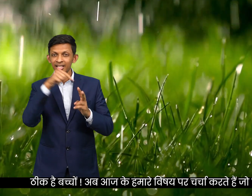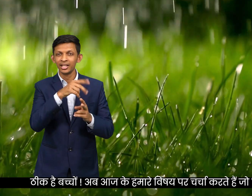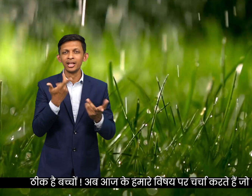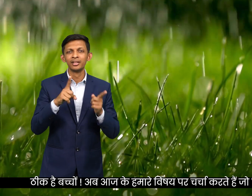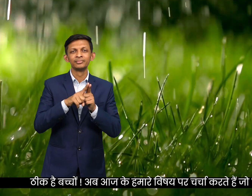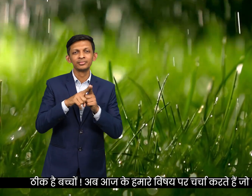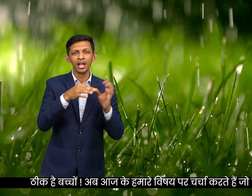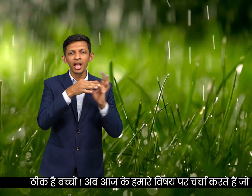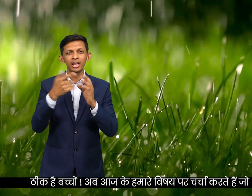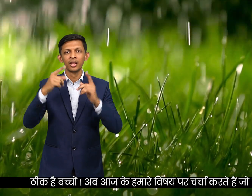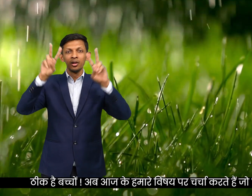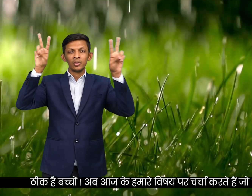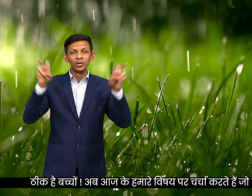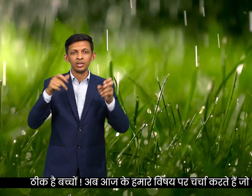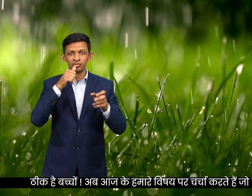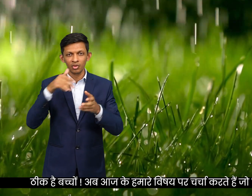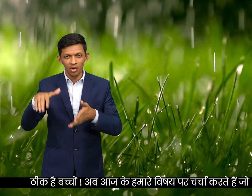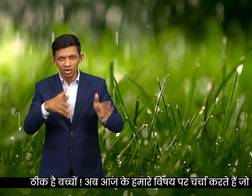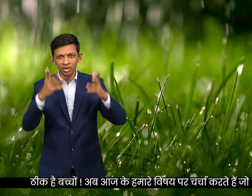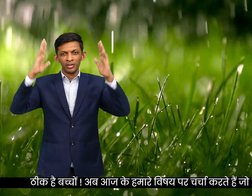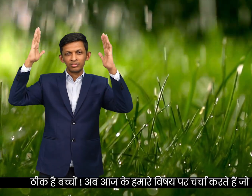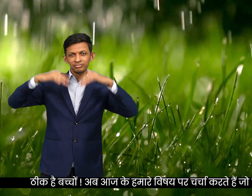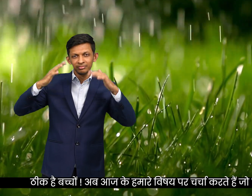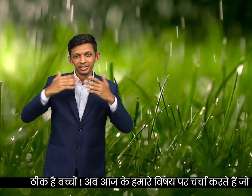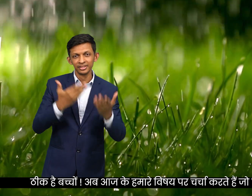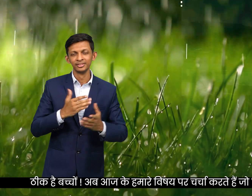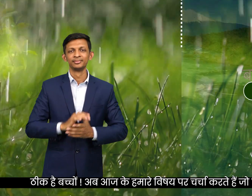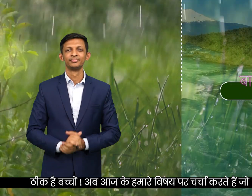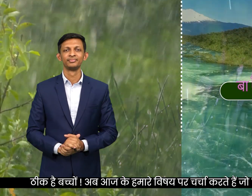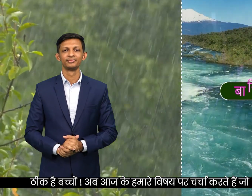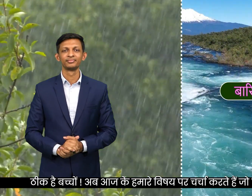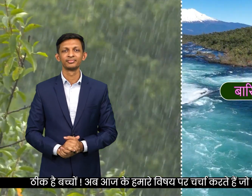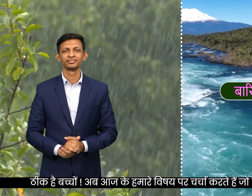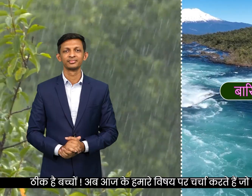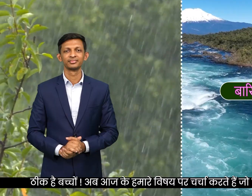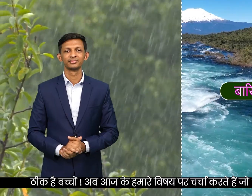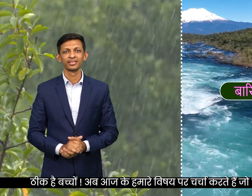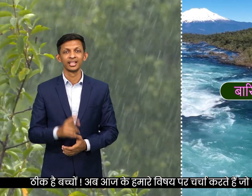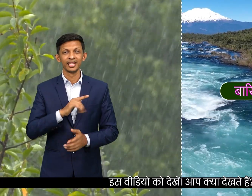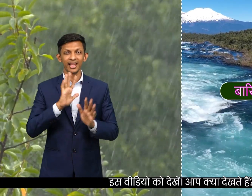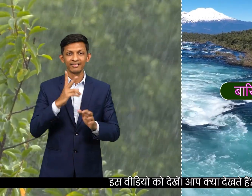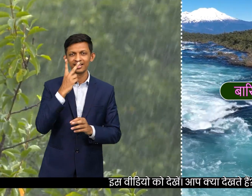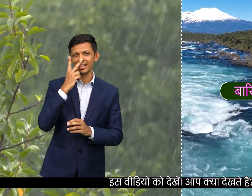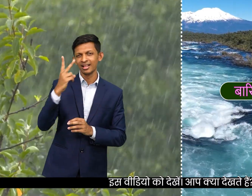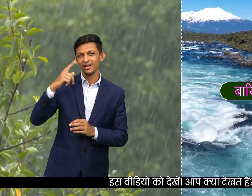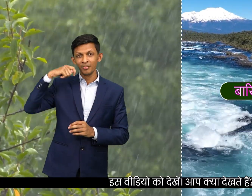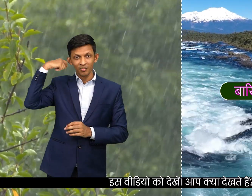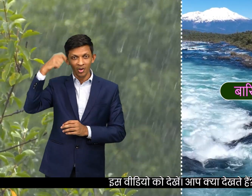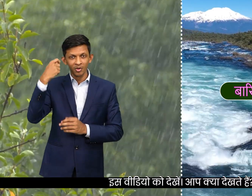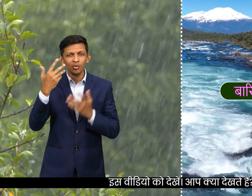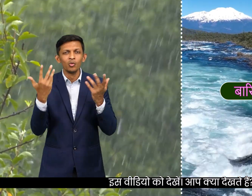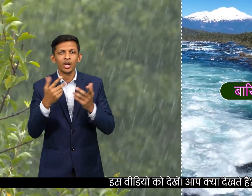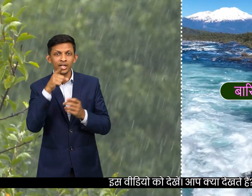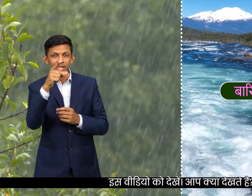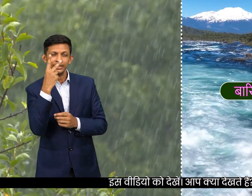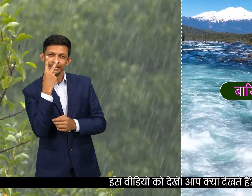ठीक है बच्चों, अब आज के हमारे विषय पर चर्चा करते हैं जो बारिश और नदियाँ है। इस वीडियो को